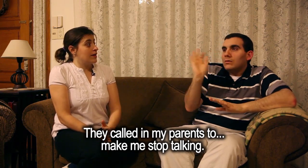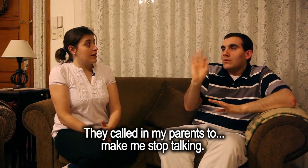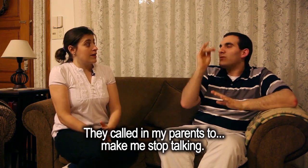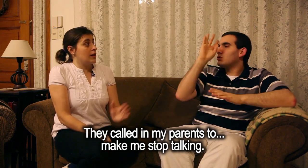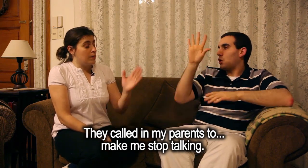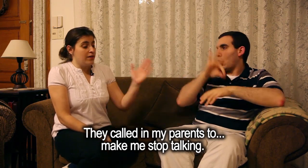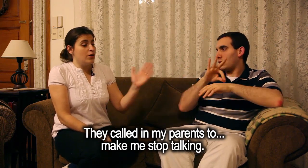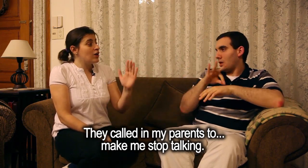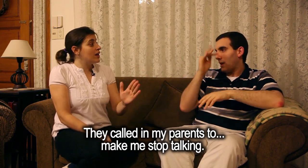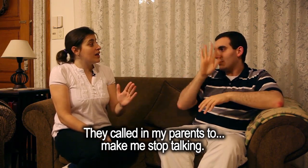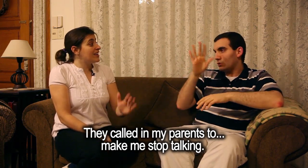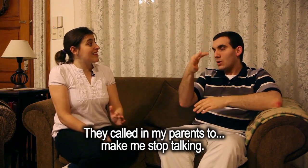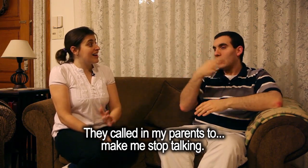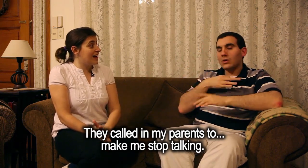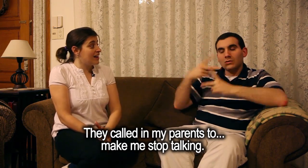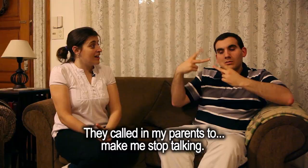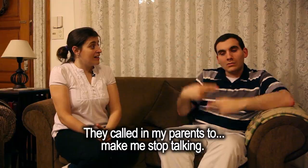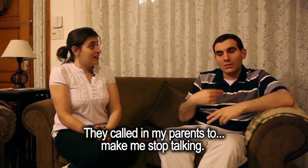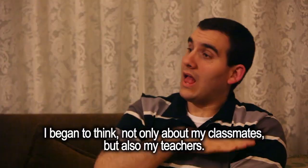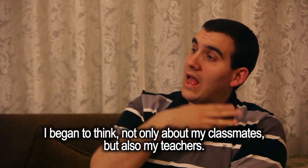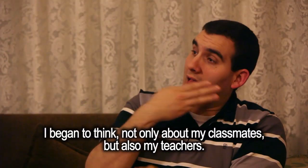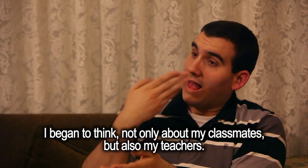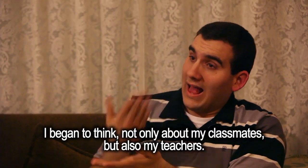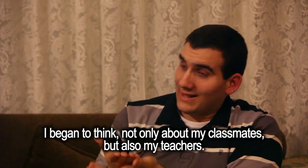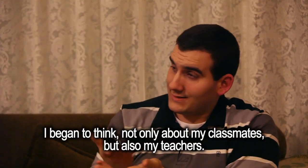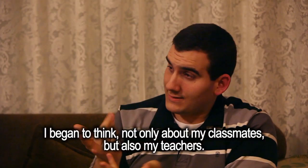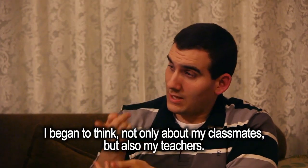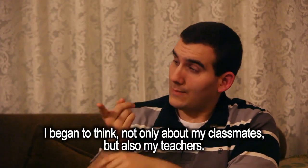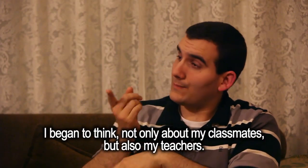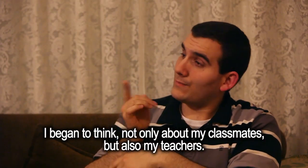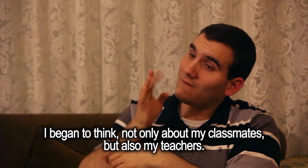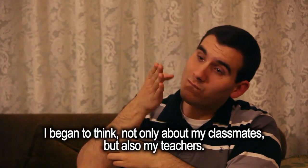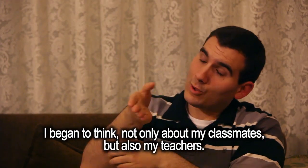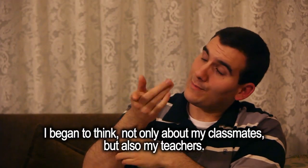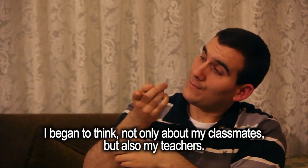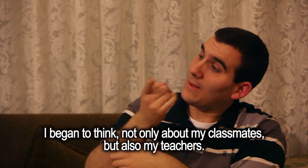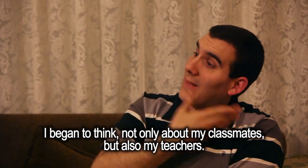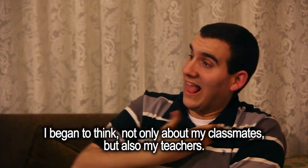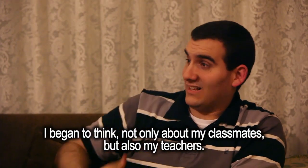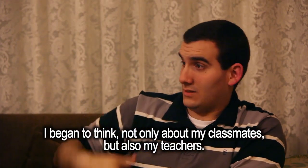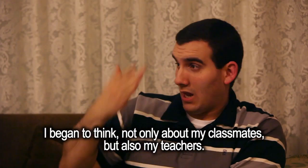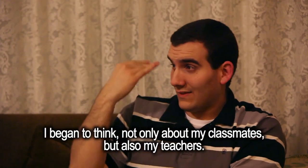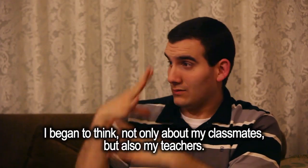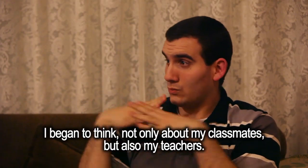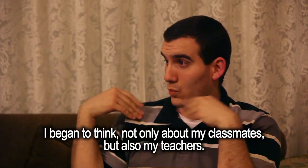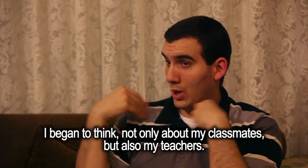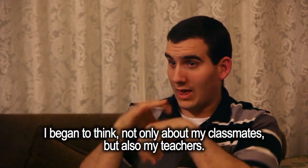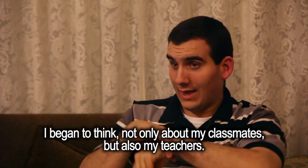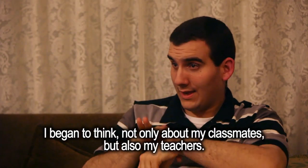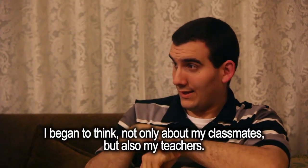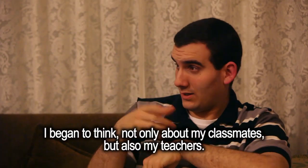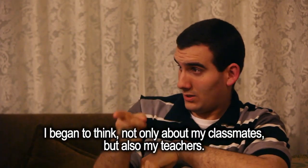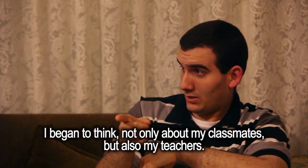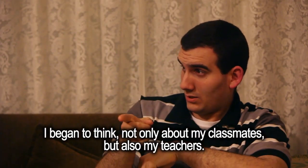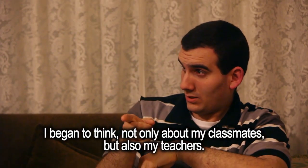y le pidieron a él que dejara. También empecé a pensar no solo en mis compañeros, sino también en mis maestros.